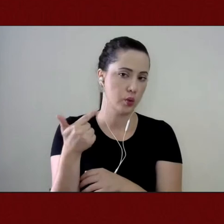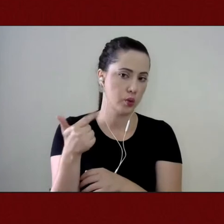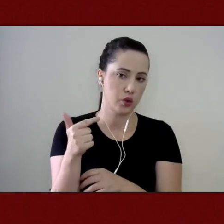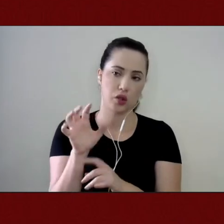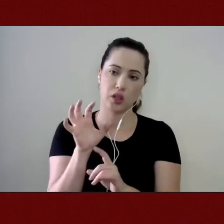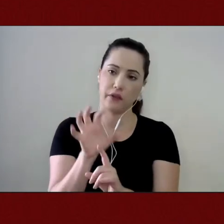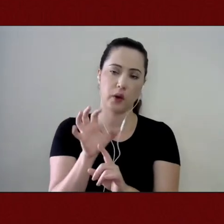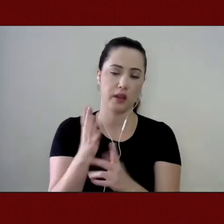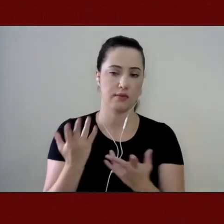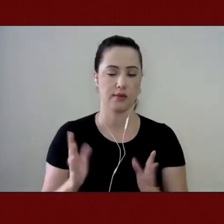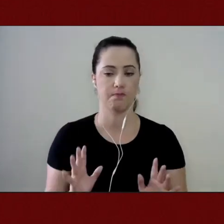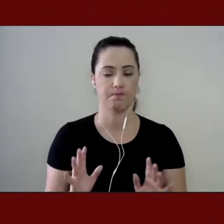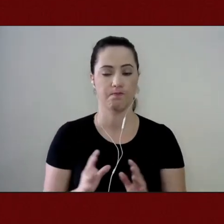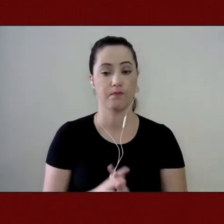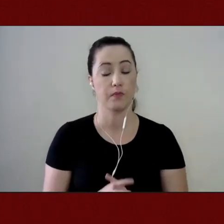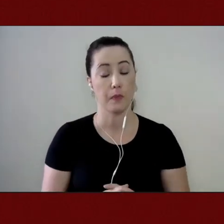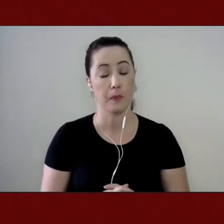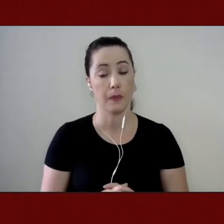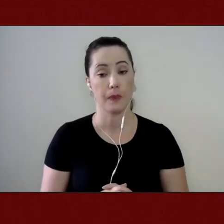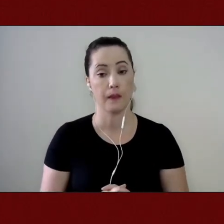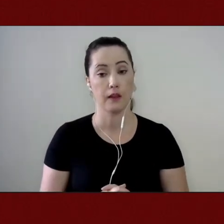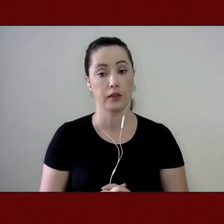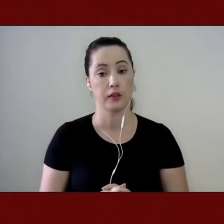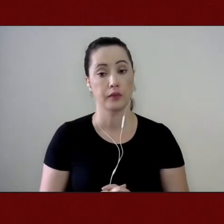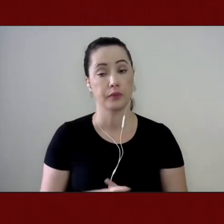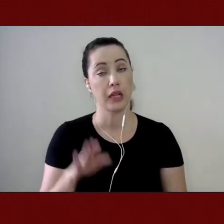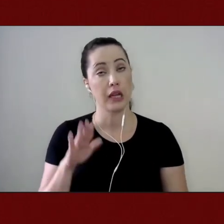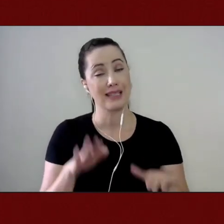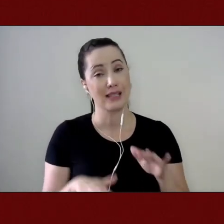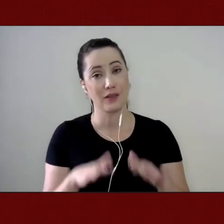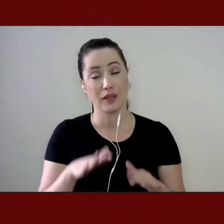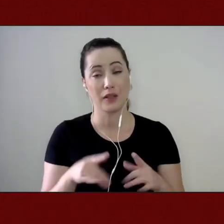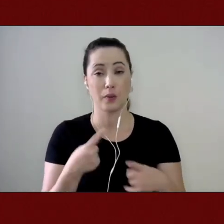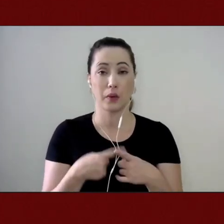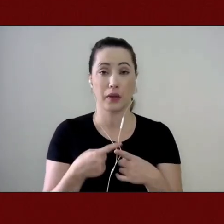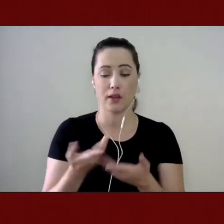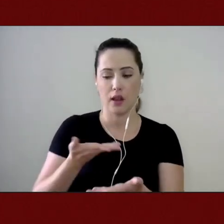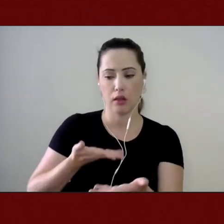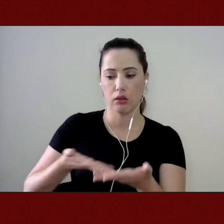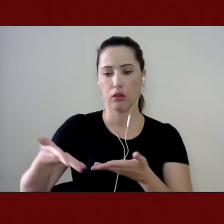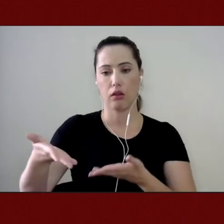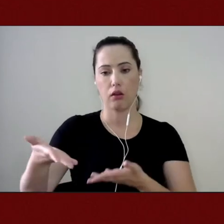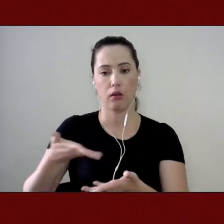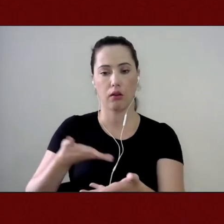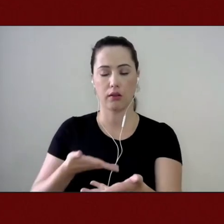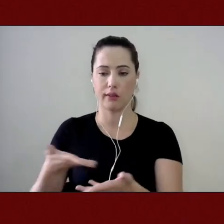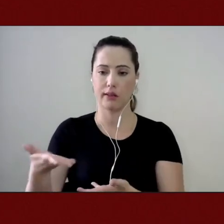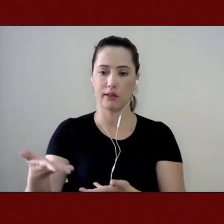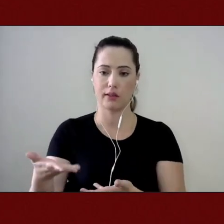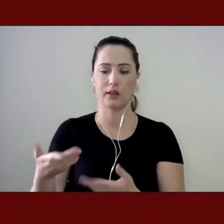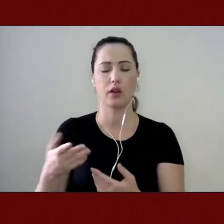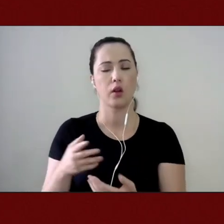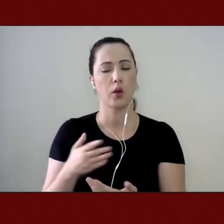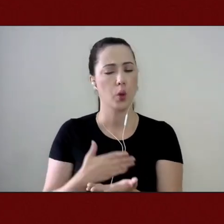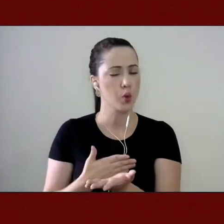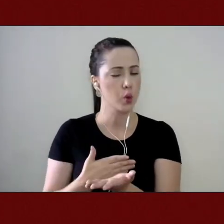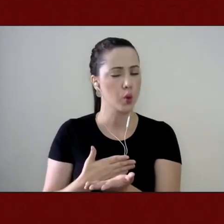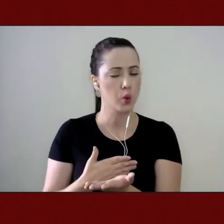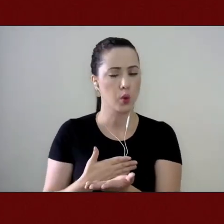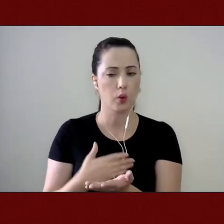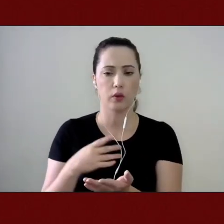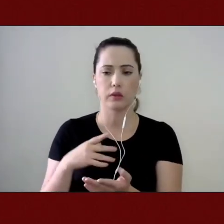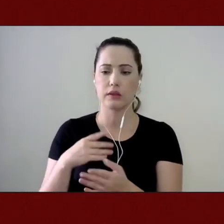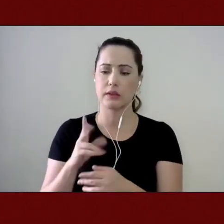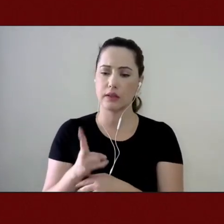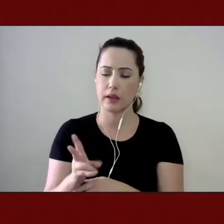Talvez, obviamente, essa via de mão dupla também não anulava as tensões políticas e estéticas entre a